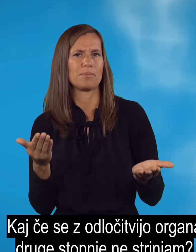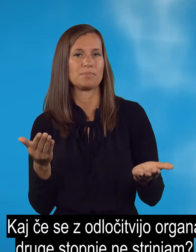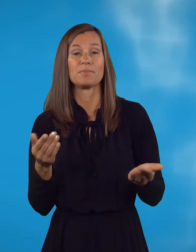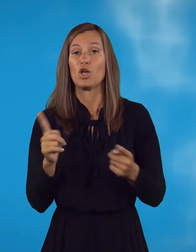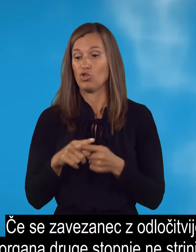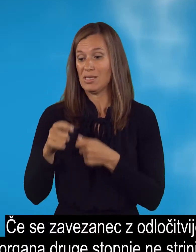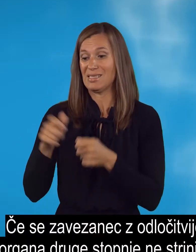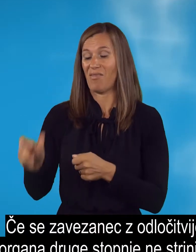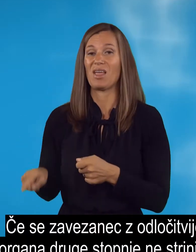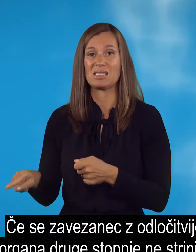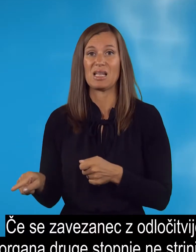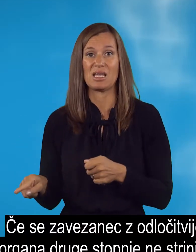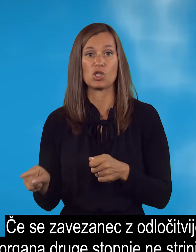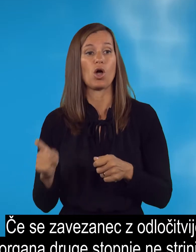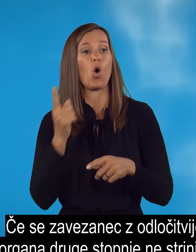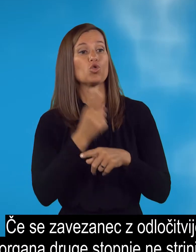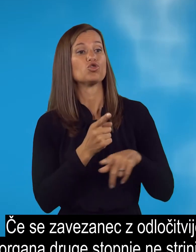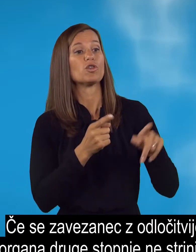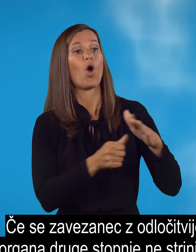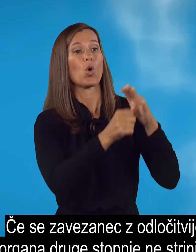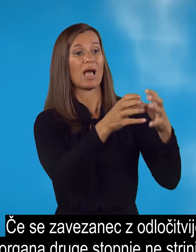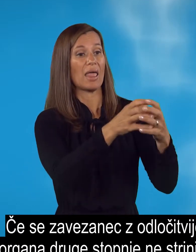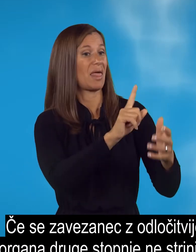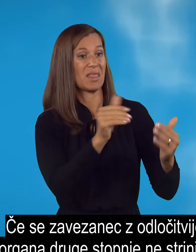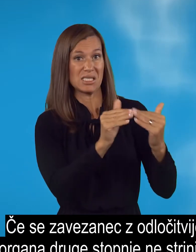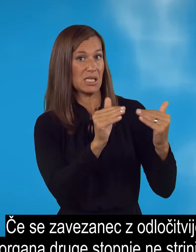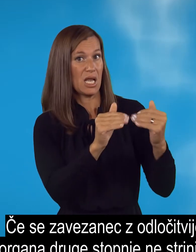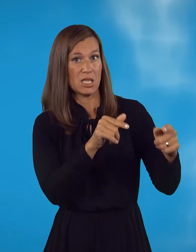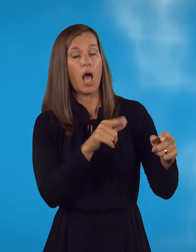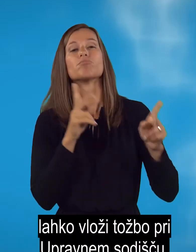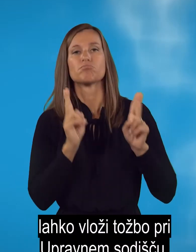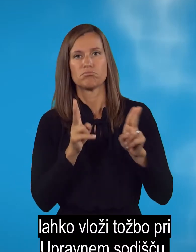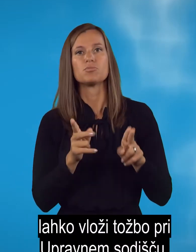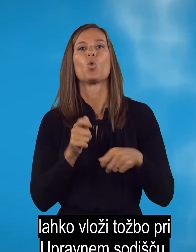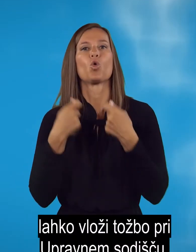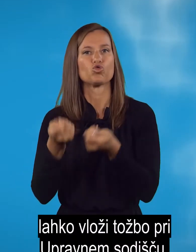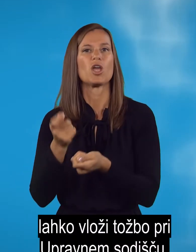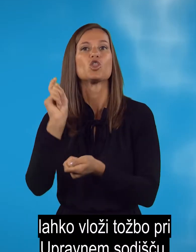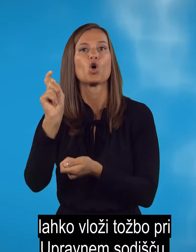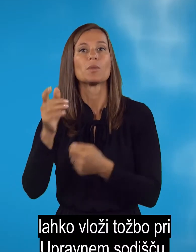Če se zavezanec z odločitvijo organa druge stopnje ne strinja, lahko vloži tožbo pri upravnem sodišču.